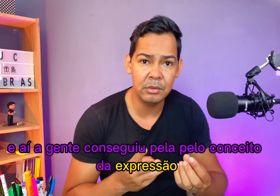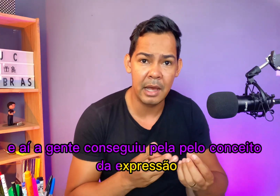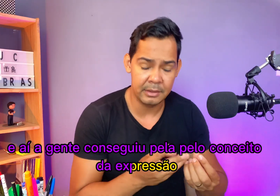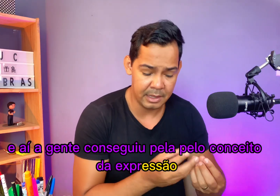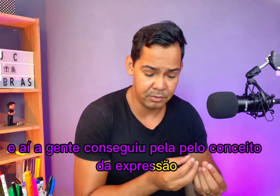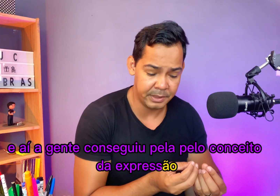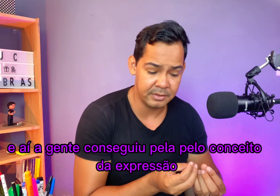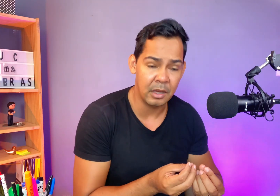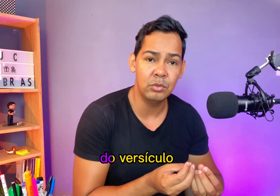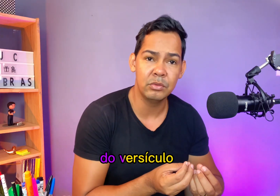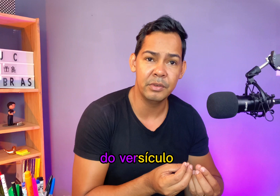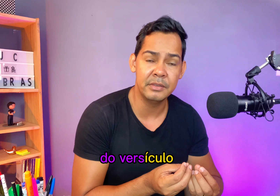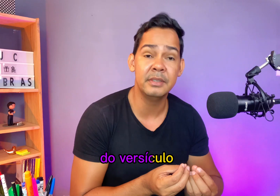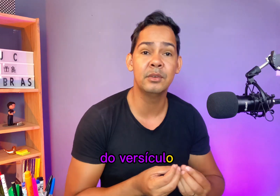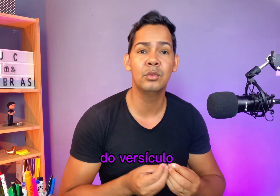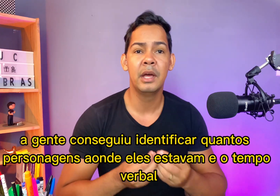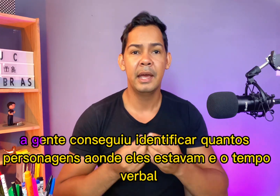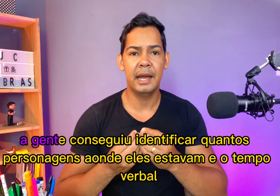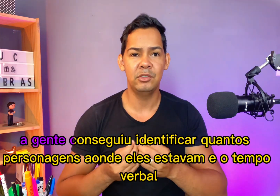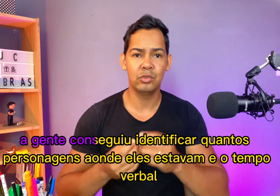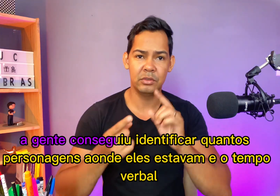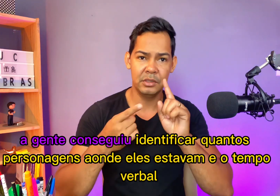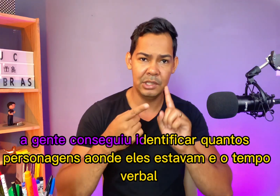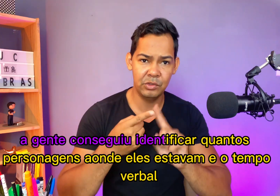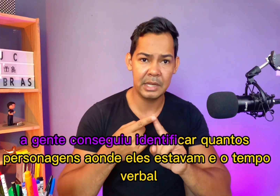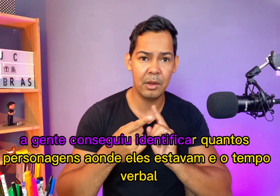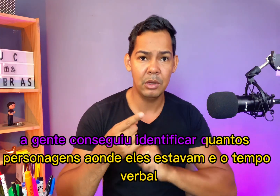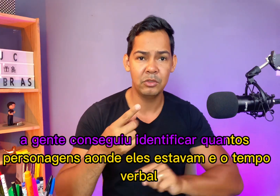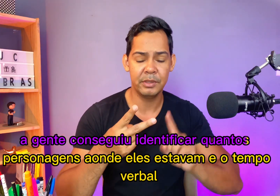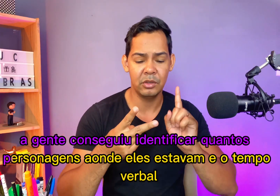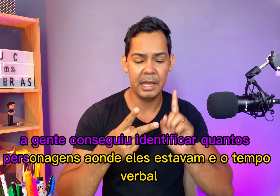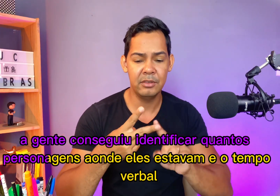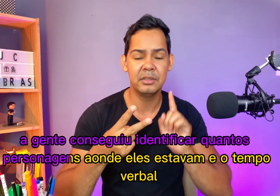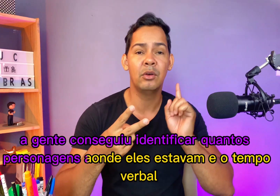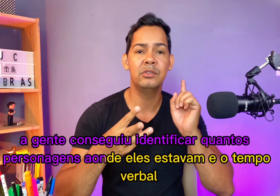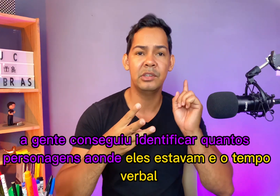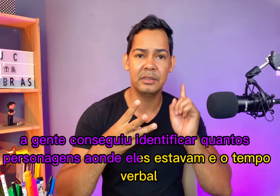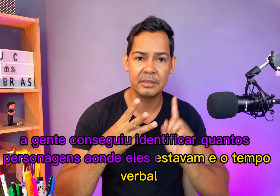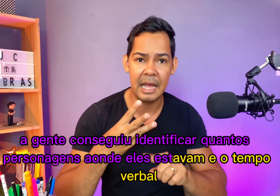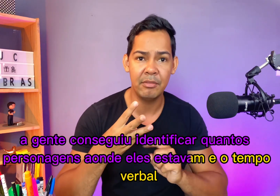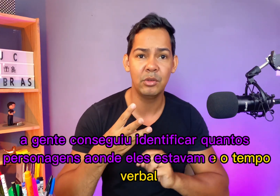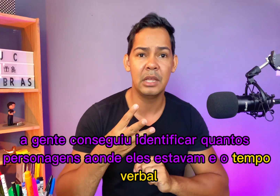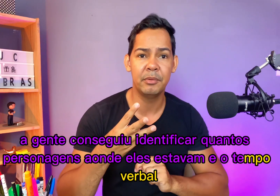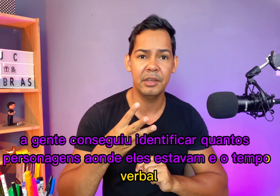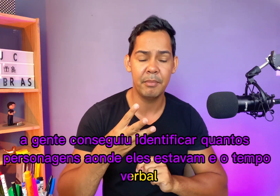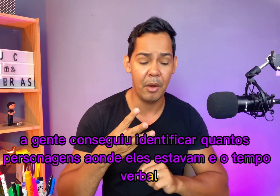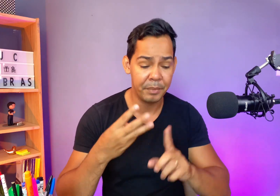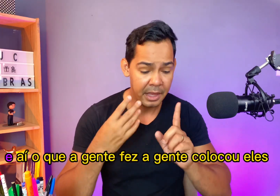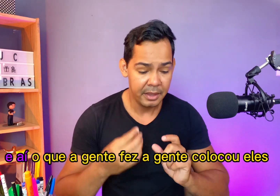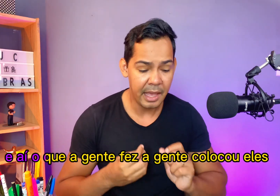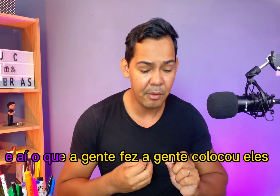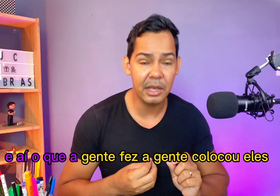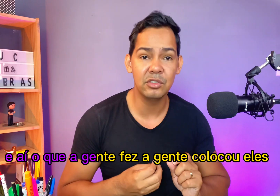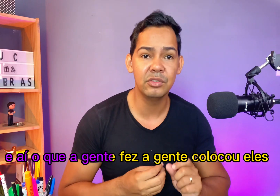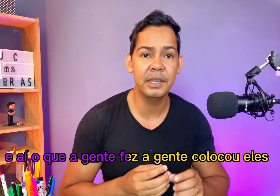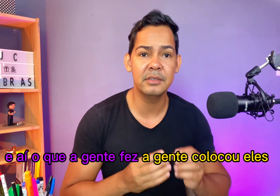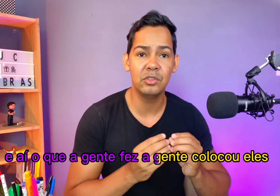da expressão do versículo, a gente conseguiu identificar quantos personagens, aonde eles estavam e o tempo verbal. E aí o que a gente fez? A gente